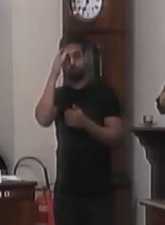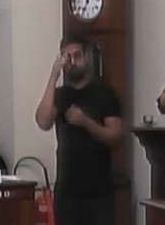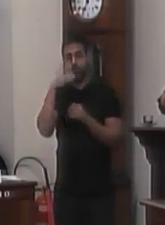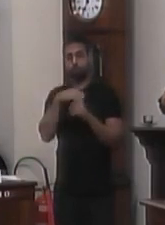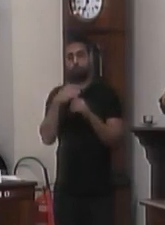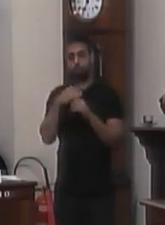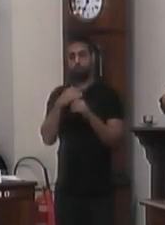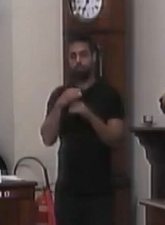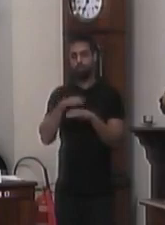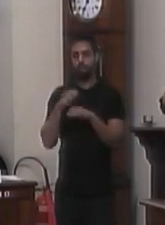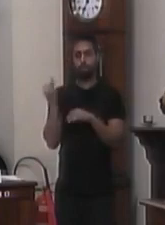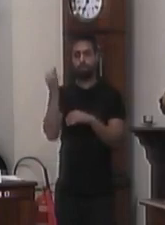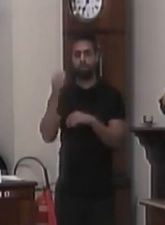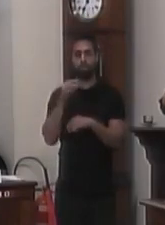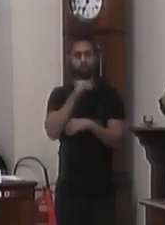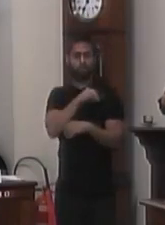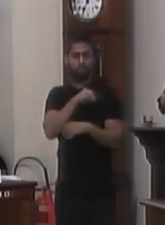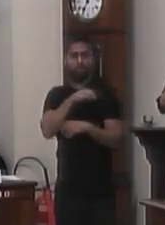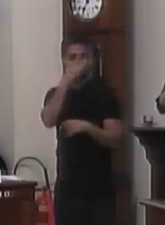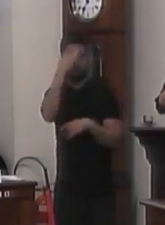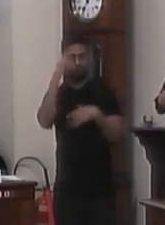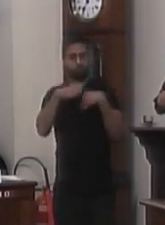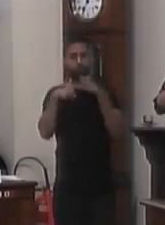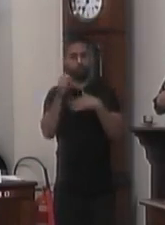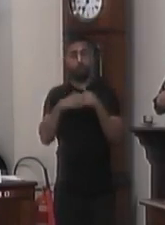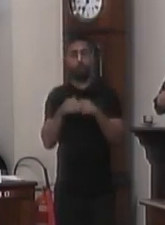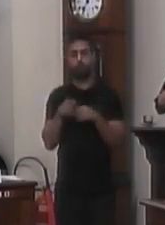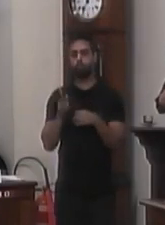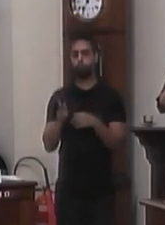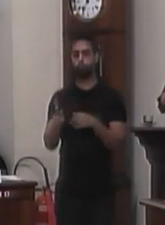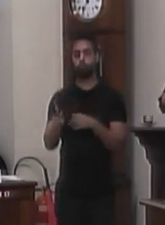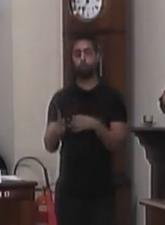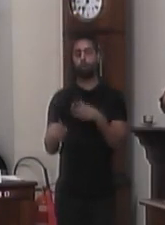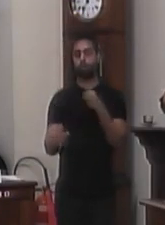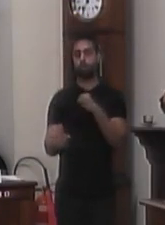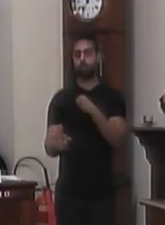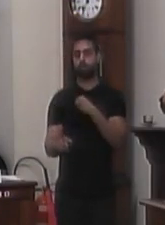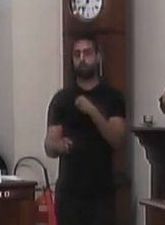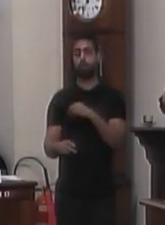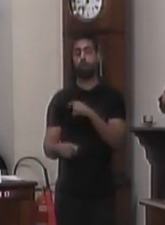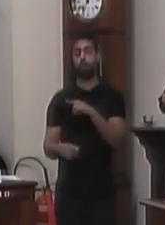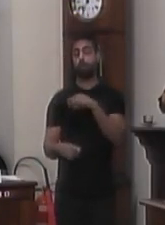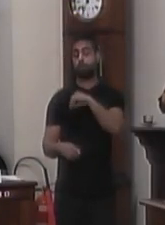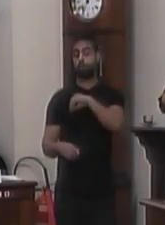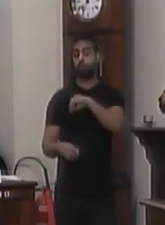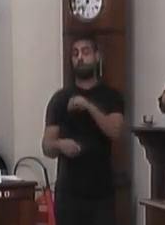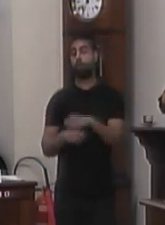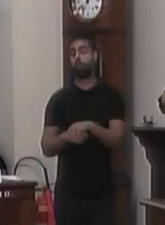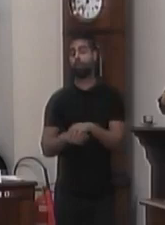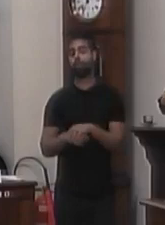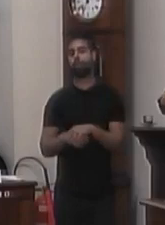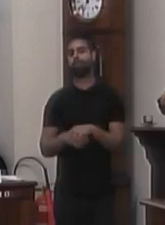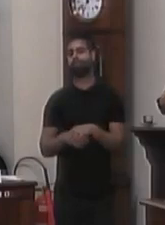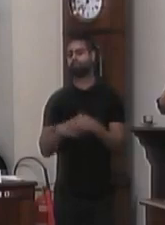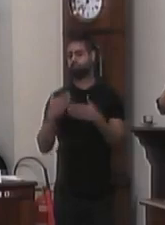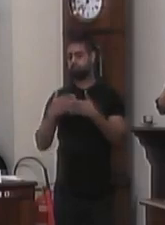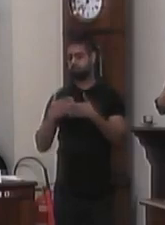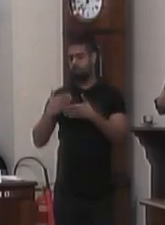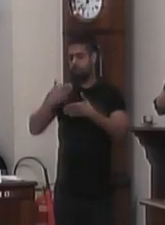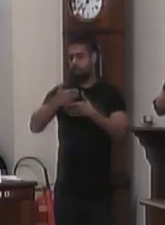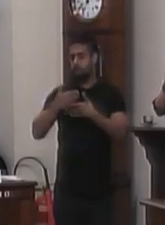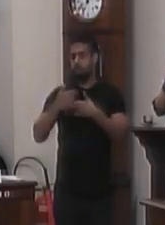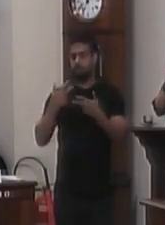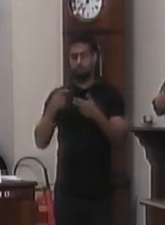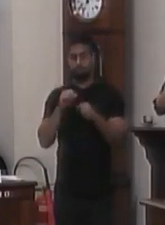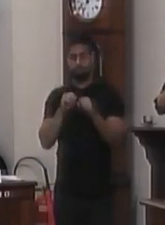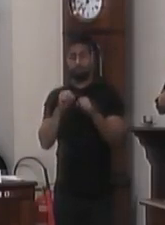prioridades do prefeito aí, manter esse pagamento em dia, como ele vem mantendo. Então, obviamente que a gente enfrenta algumas situações que a gente tem que às vezes